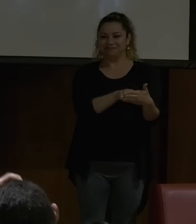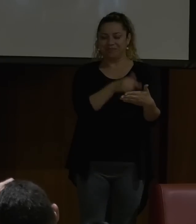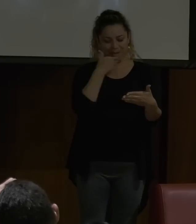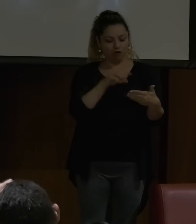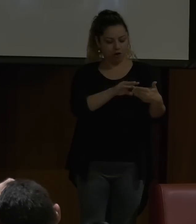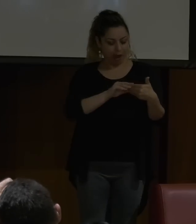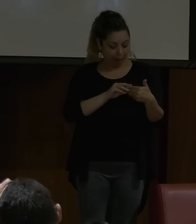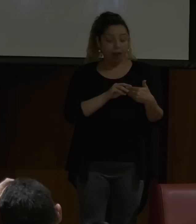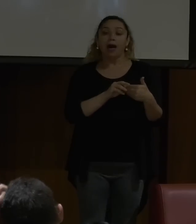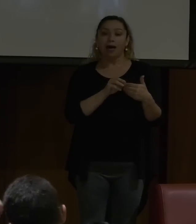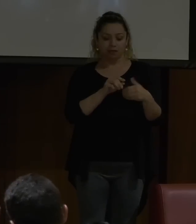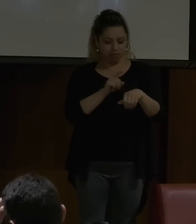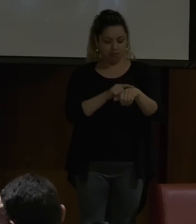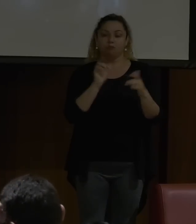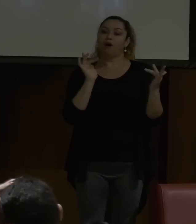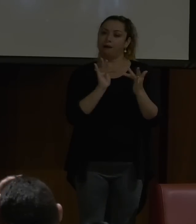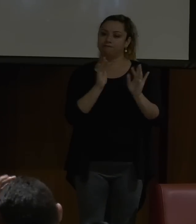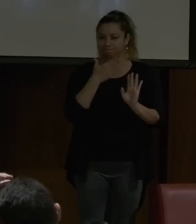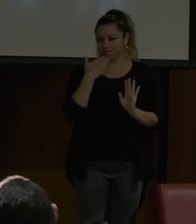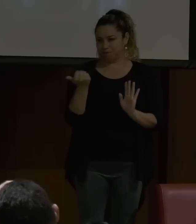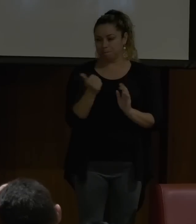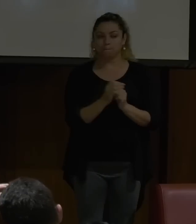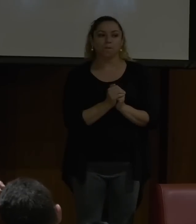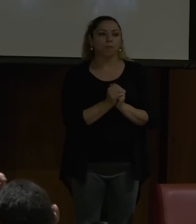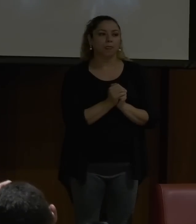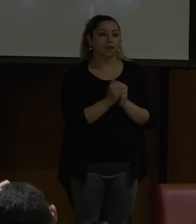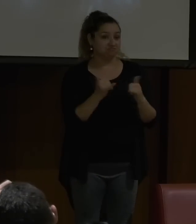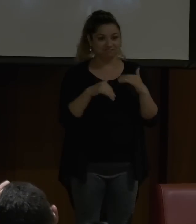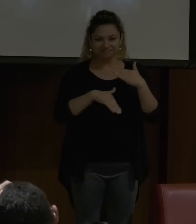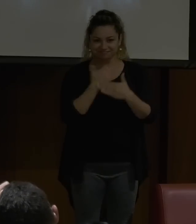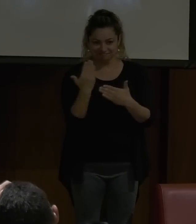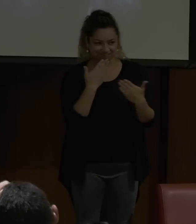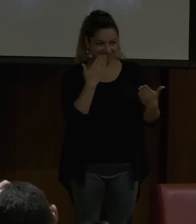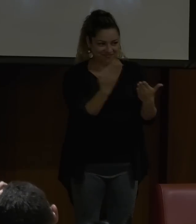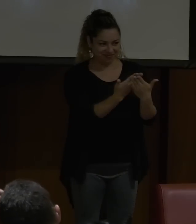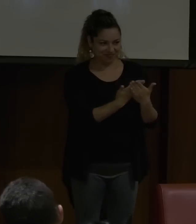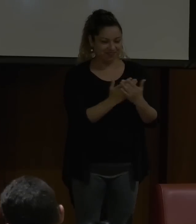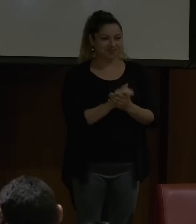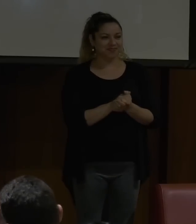del tiempo que me han dado. Bueno, entonces comenzamos de una vez. Muchas gracias.